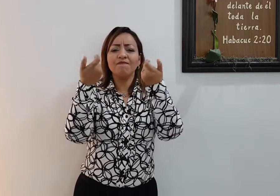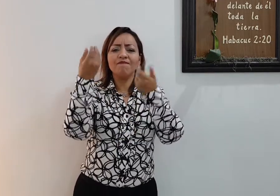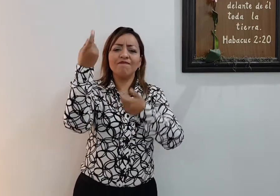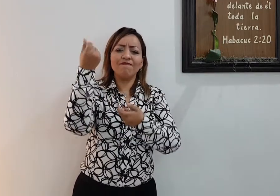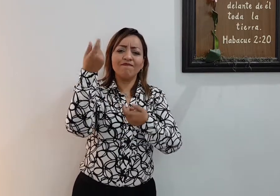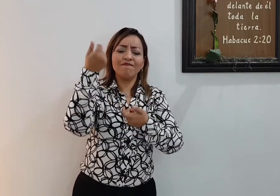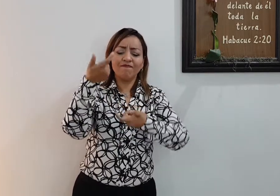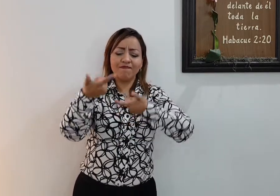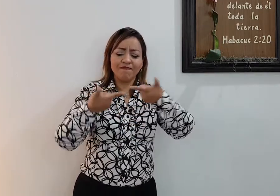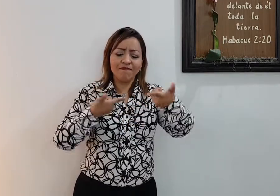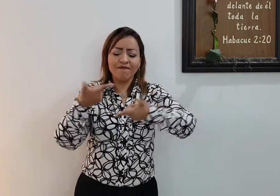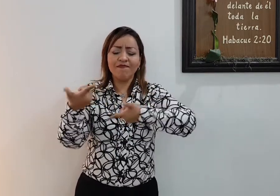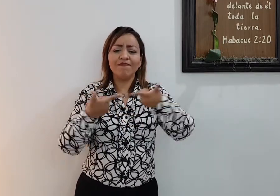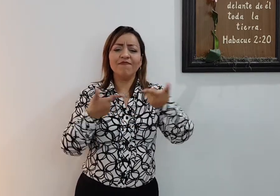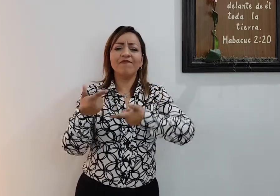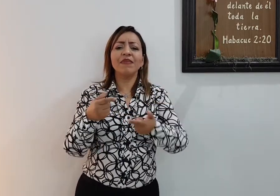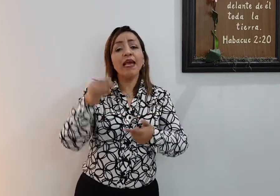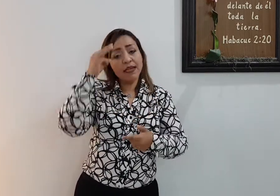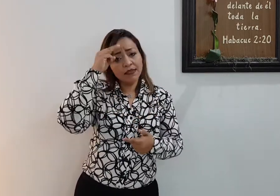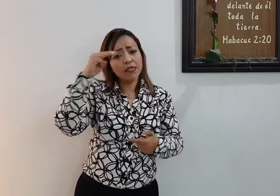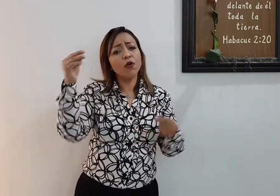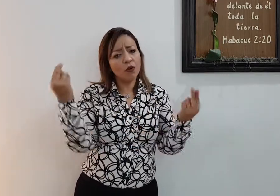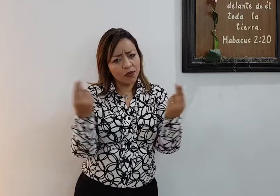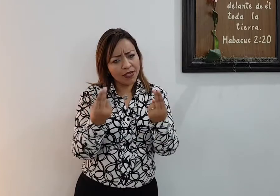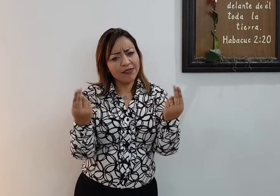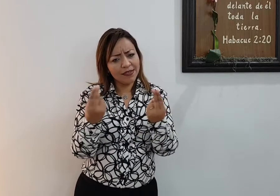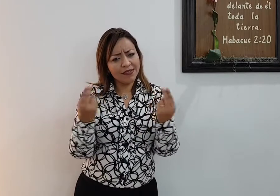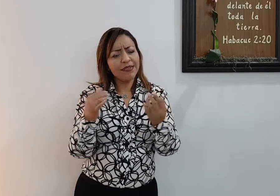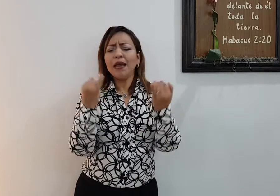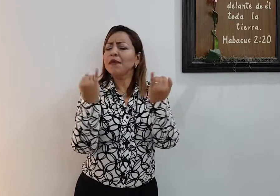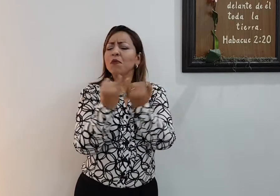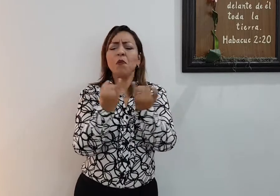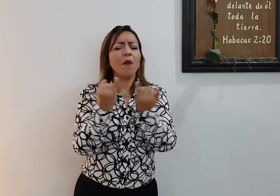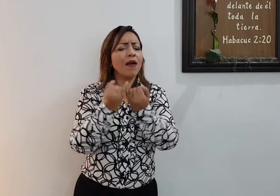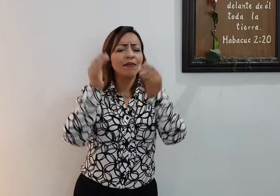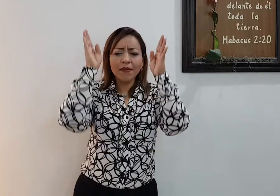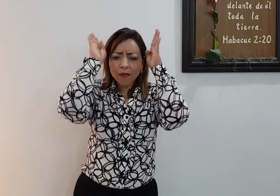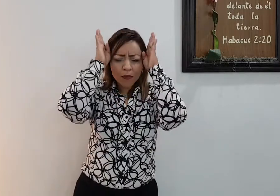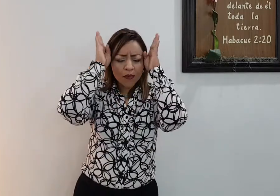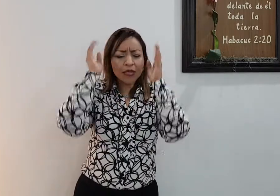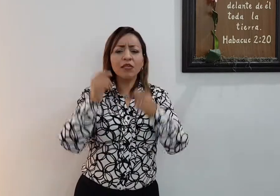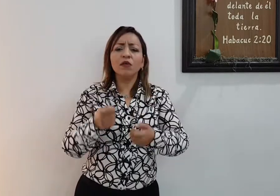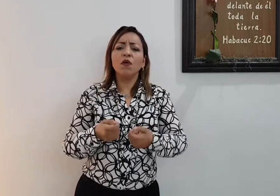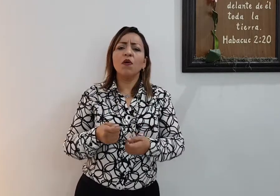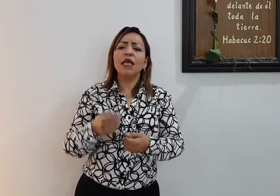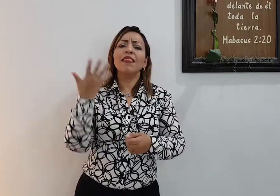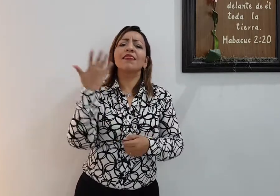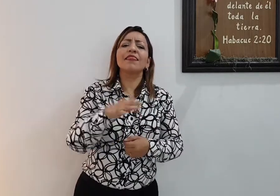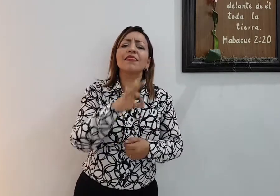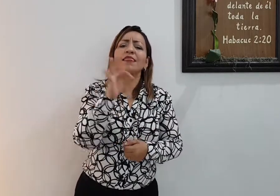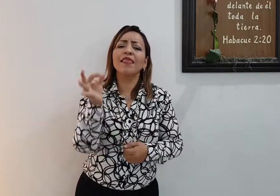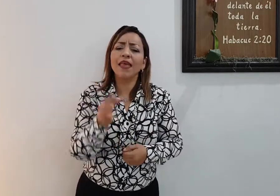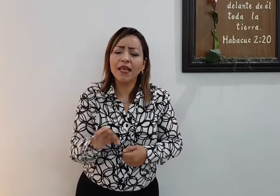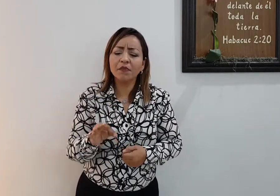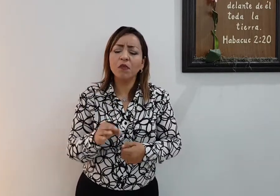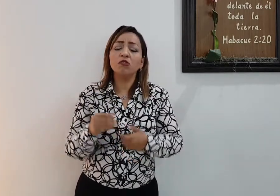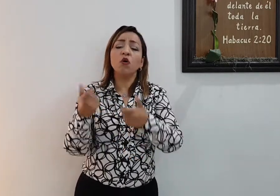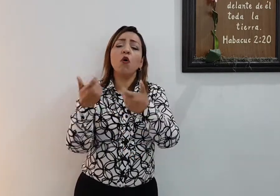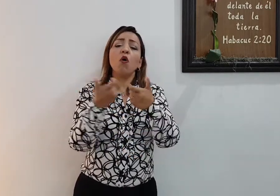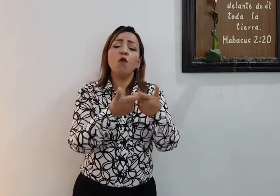Diezmos, ofrendas, primicias, talentos y promesas. Otro de los burritos que Dios nos dio, ¿cuál era? Levante su mano